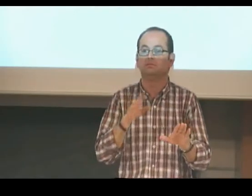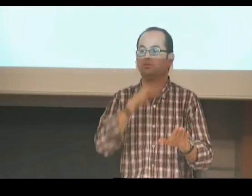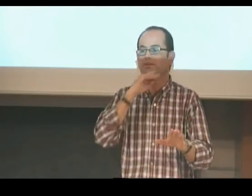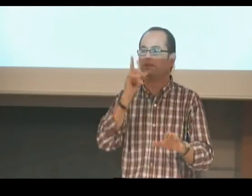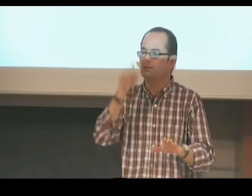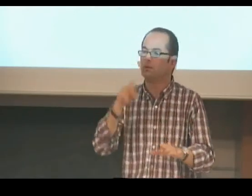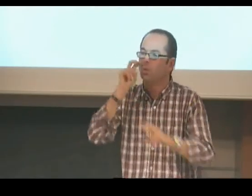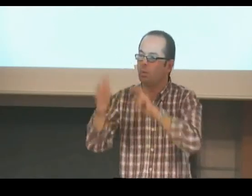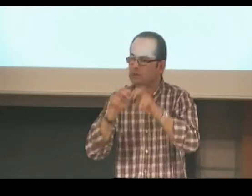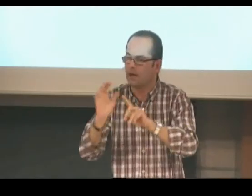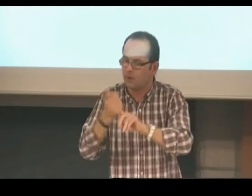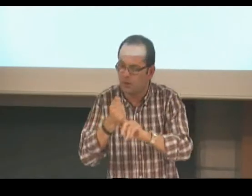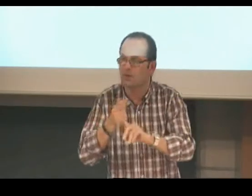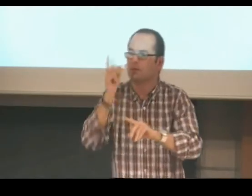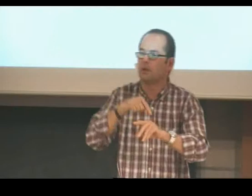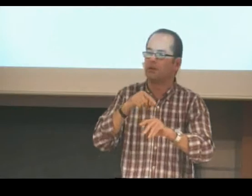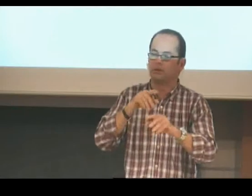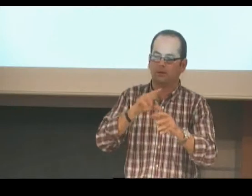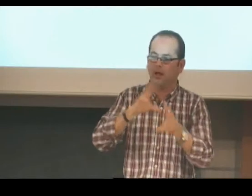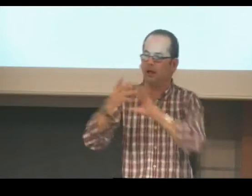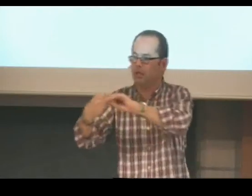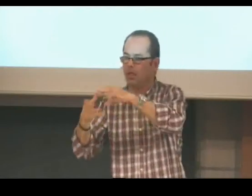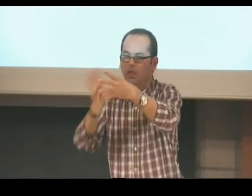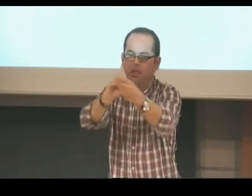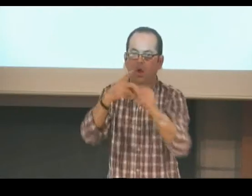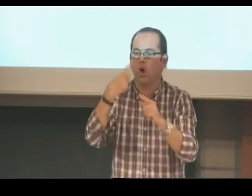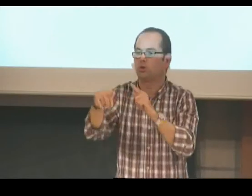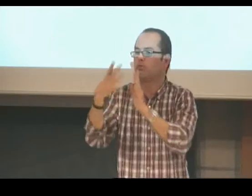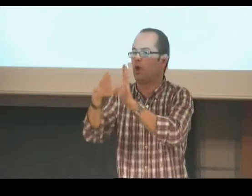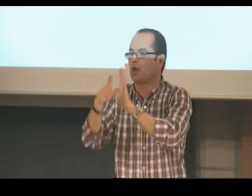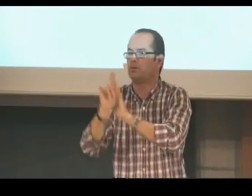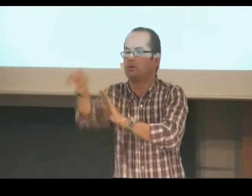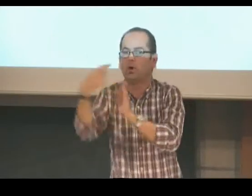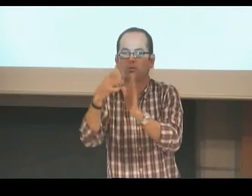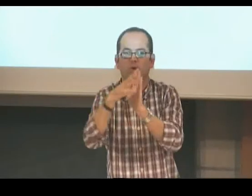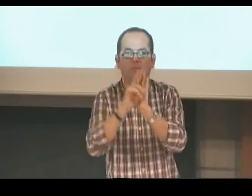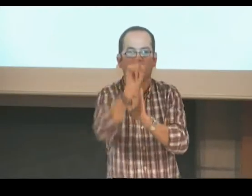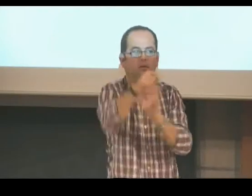Quan ja haguem fet les transcripcions i les anotacions amb aquests dos programes,